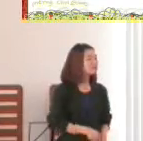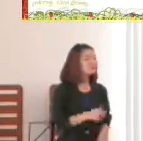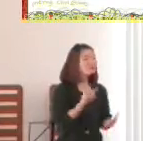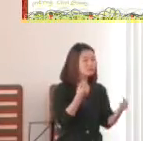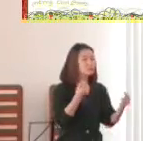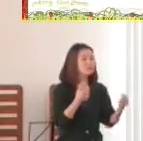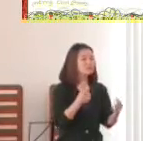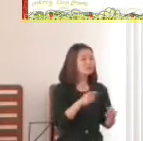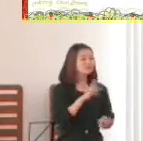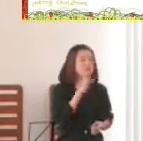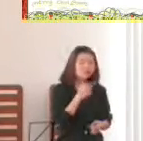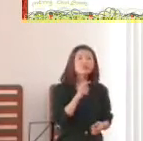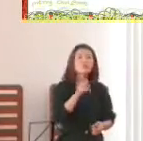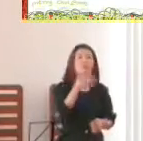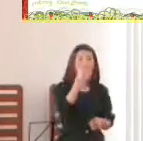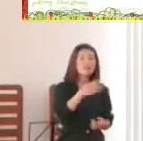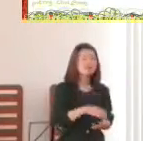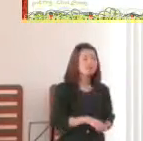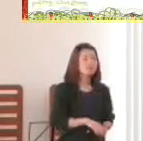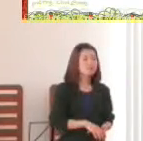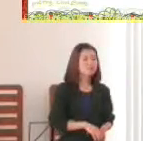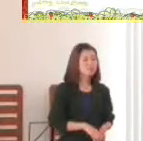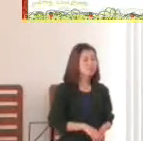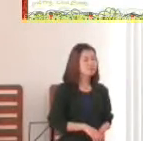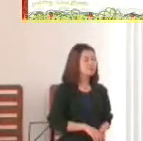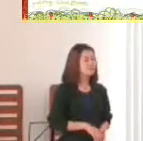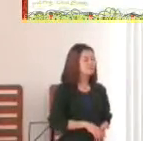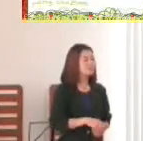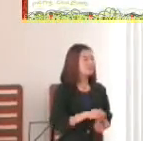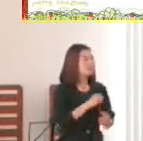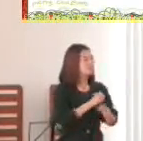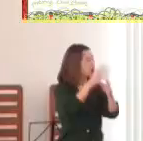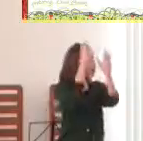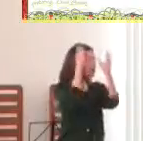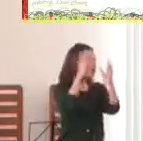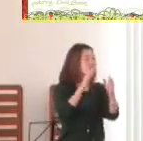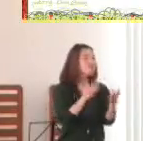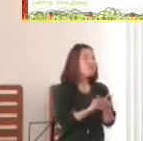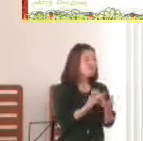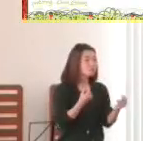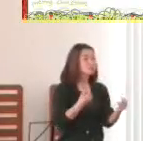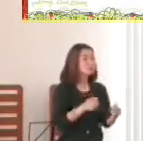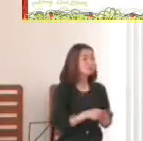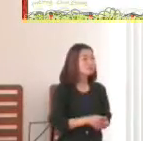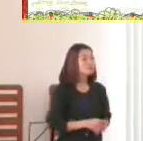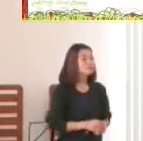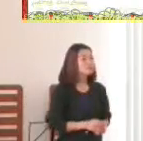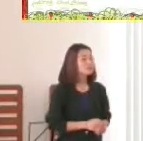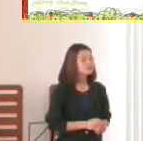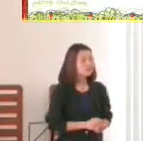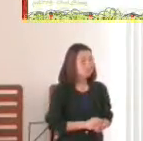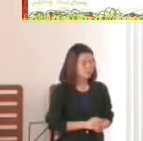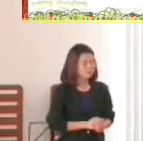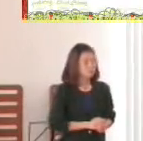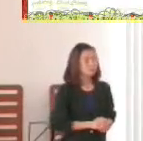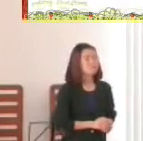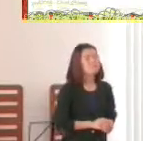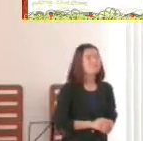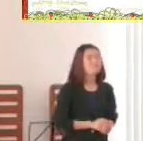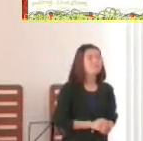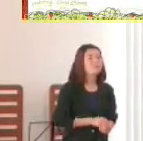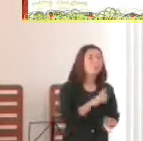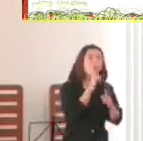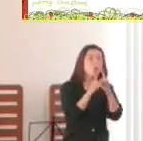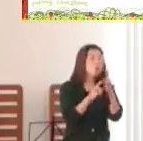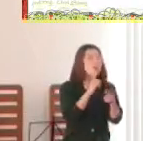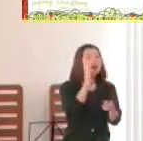ておられるんです。私はあなたと共にいるよと、ね、だけども口で言われた、言葉で言われただけでは納得でき